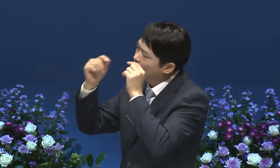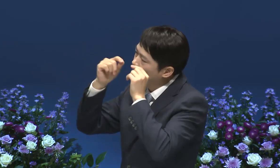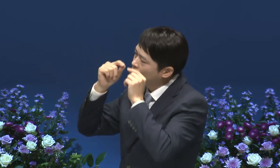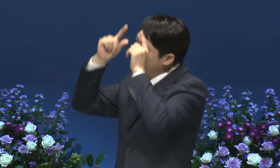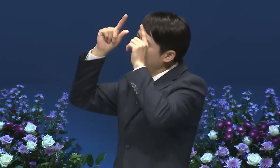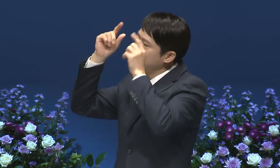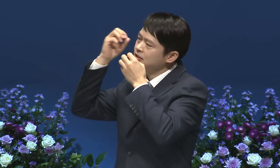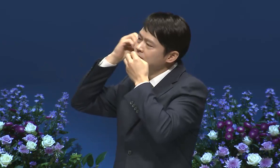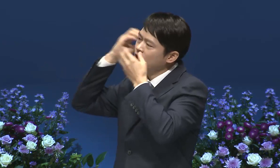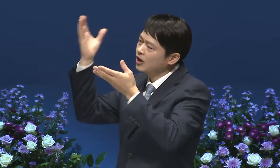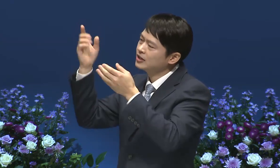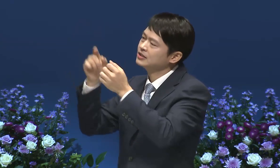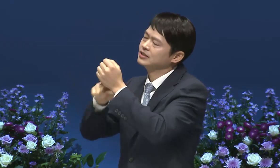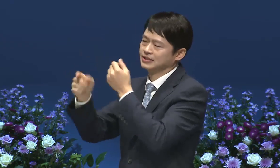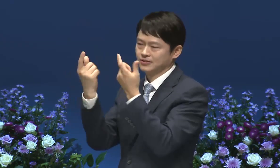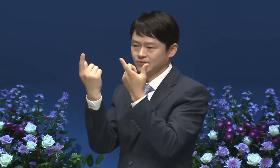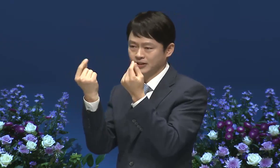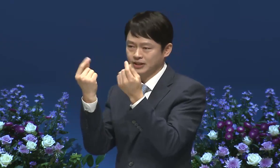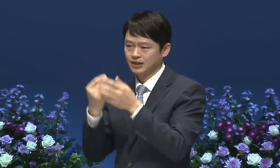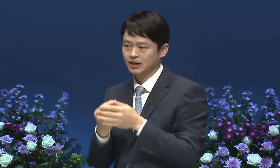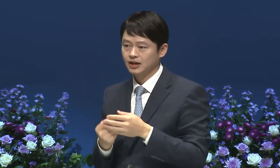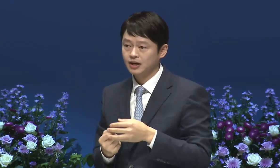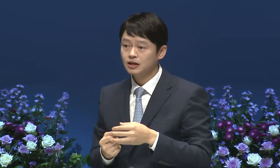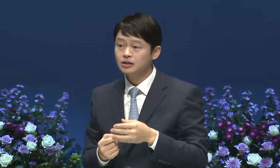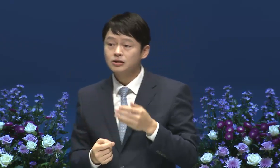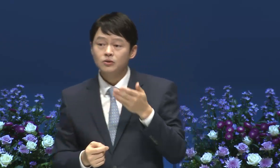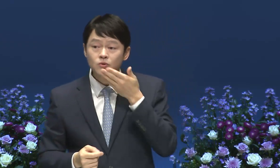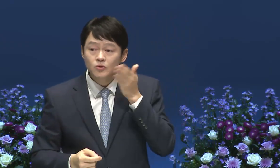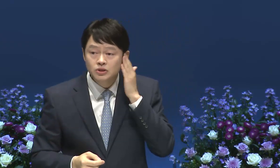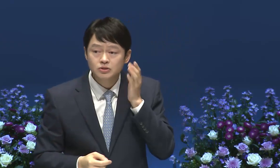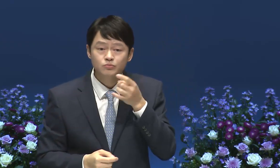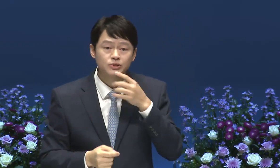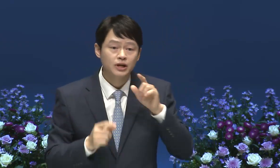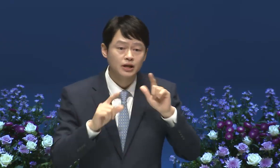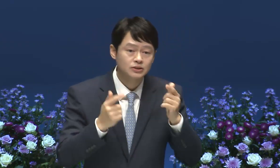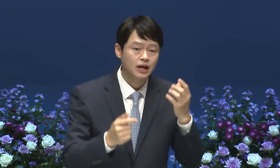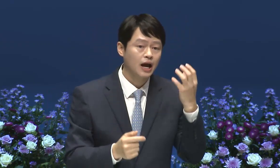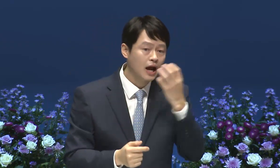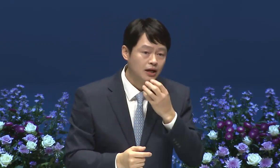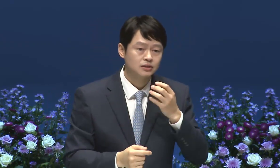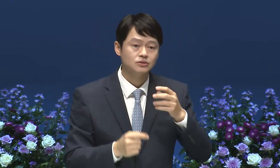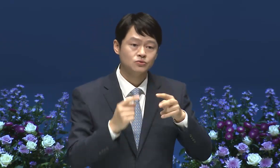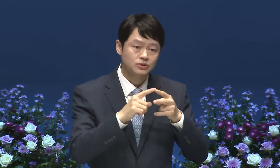것입니다. 단순히 눈과 귀가 열린 것이 아니라 영적으로도 에바다가 된 것입니다.